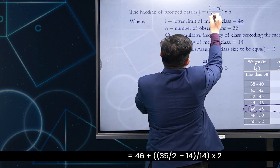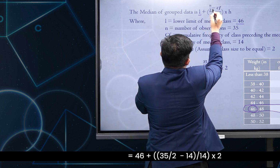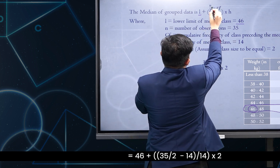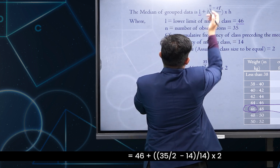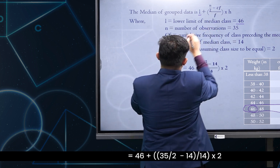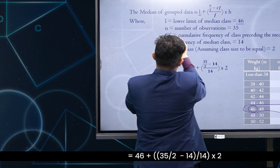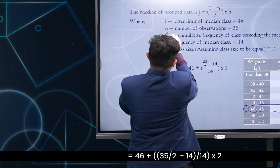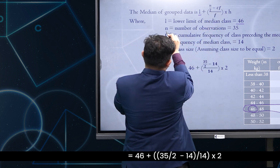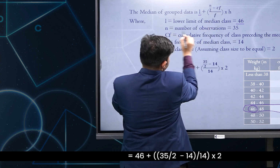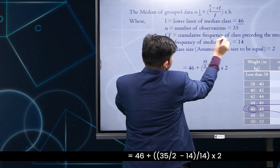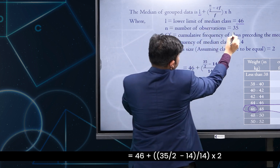14/14 × 2.